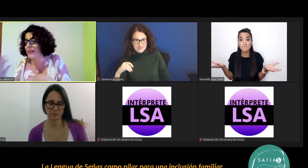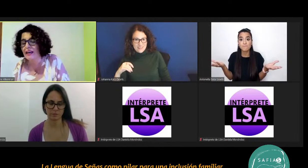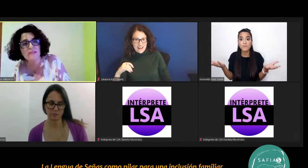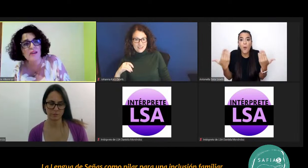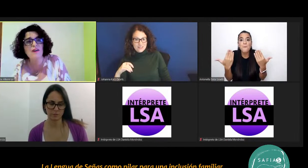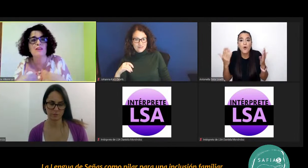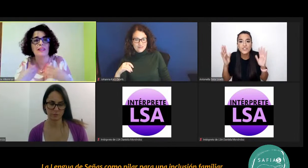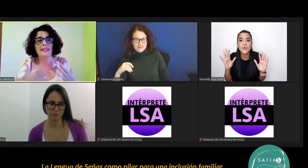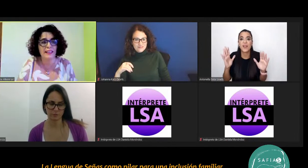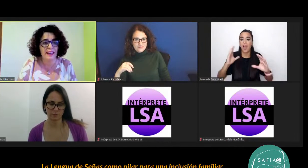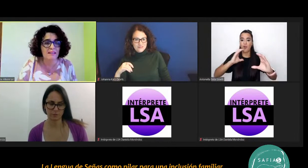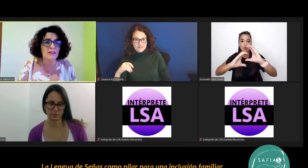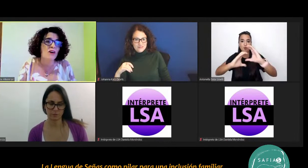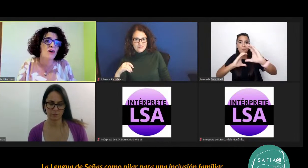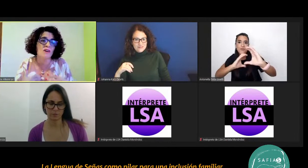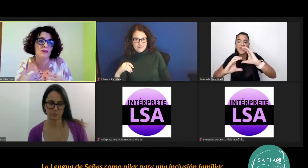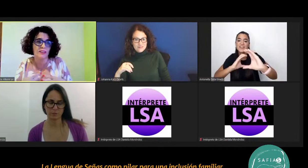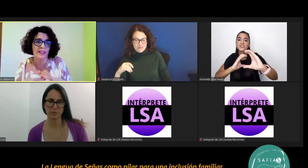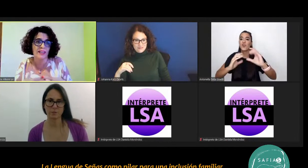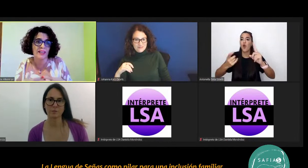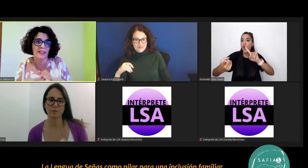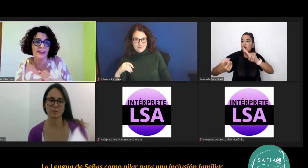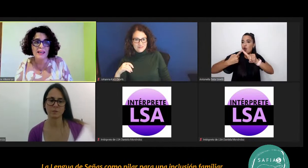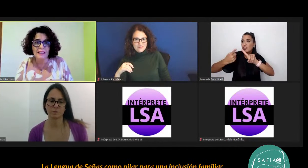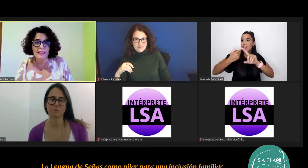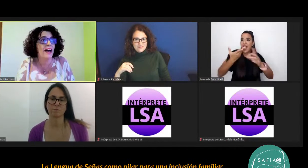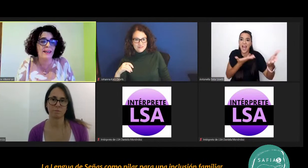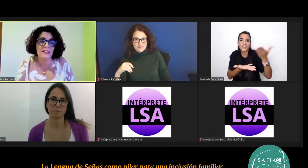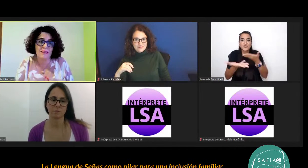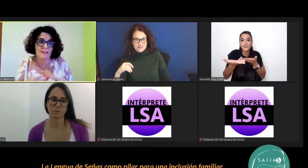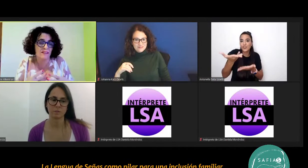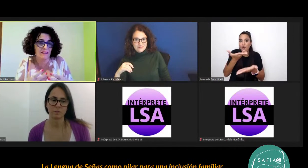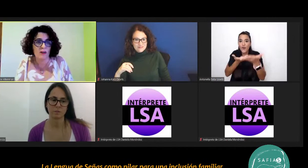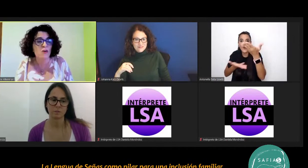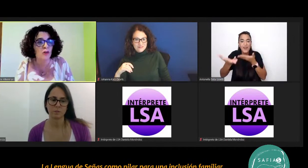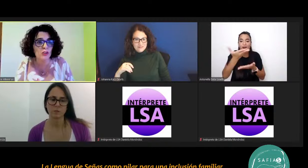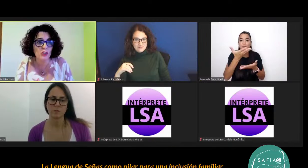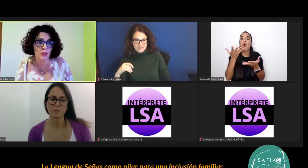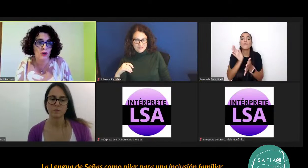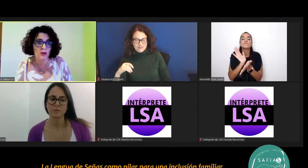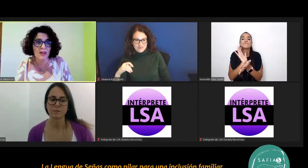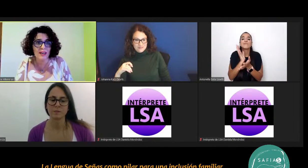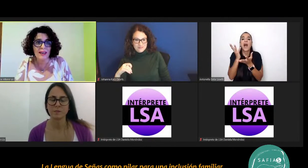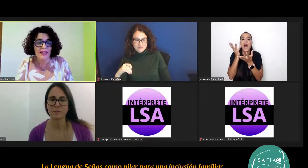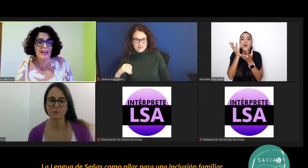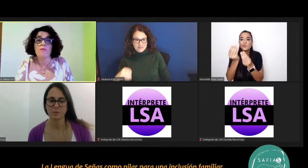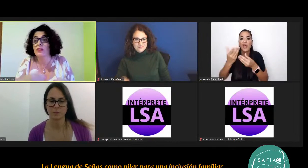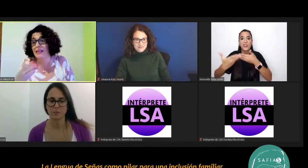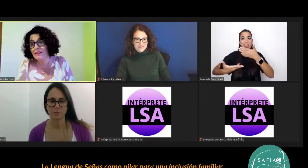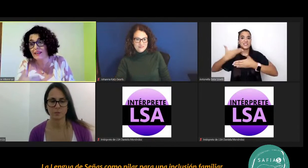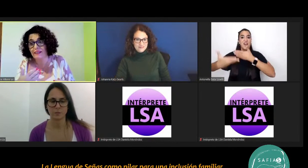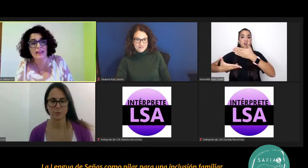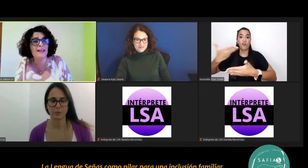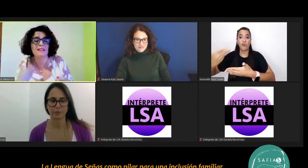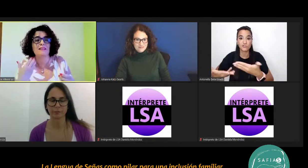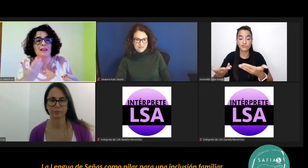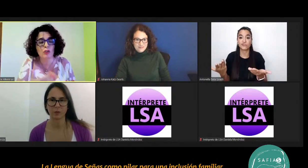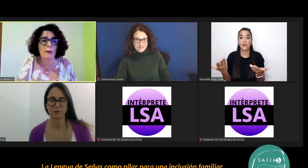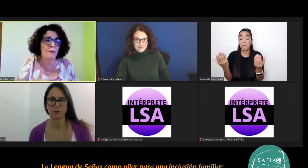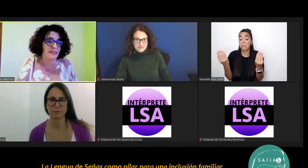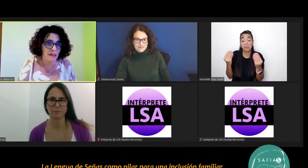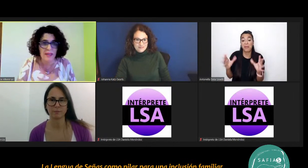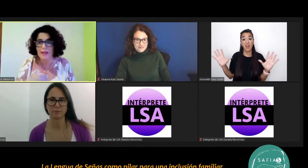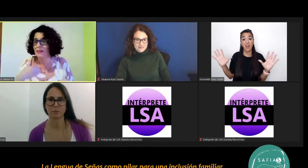la comunicación, de la interacción, de ayudar en ese desarrollo, en la importancia que tiene en el desarrollo